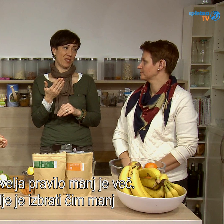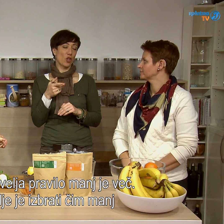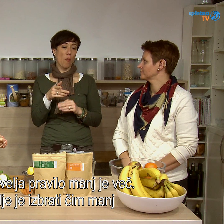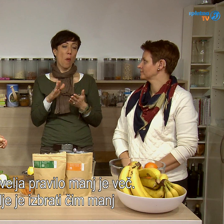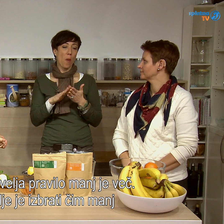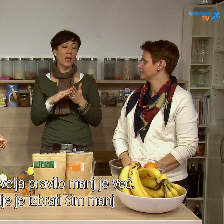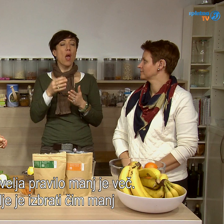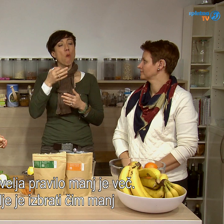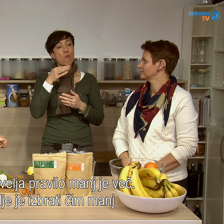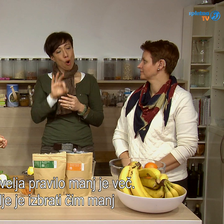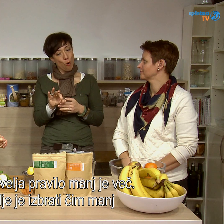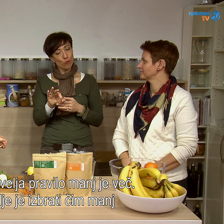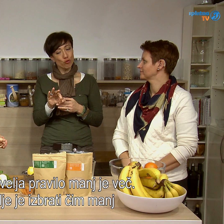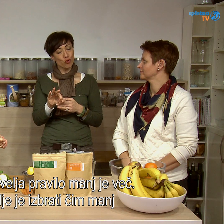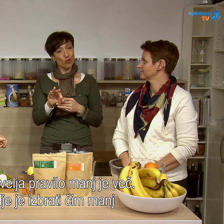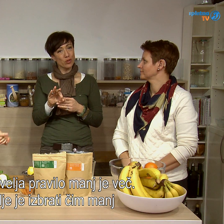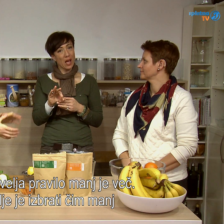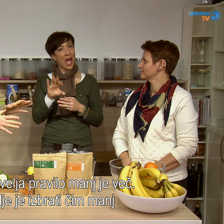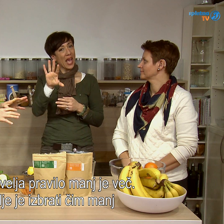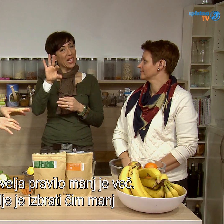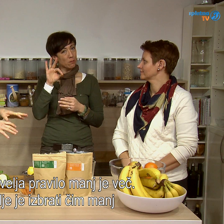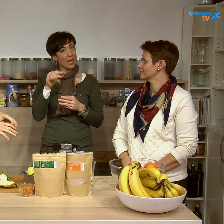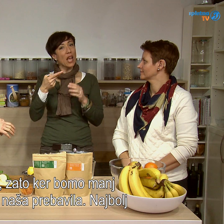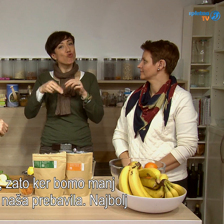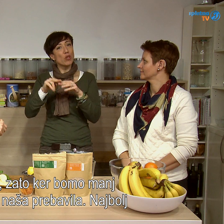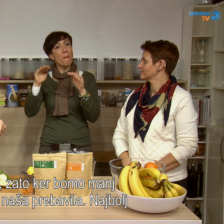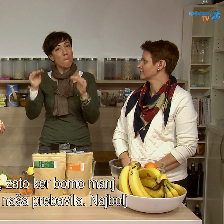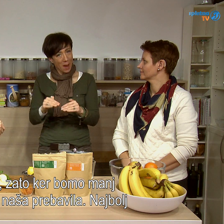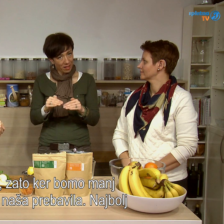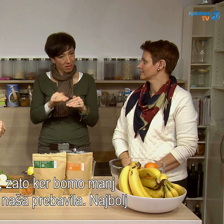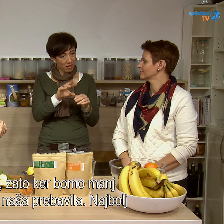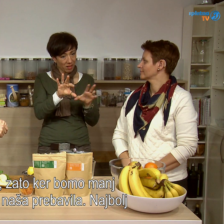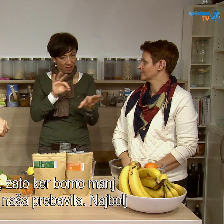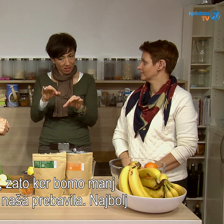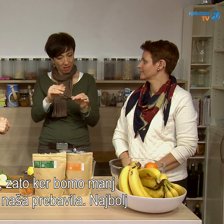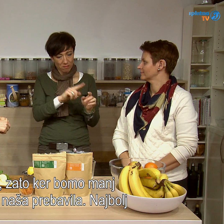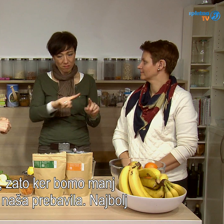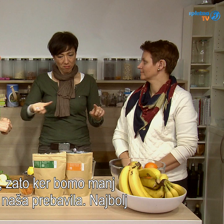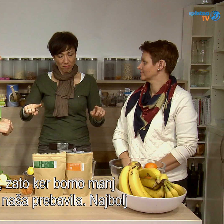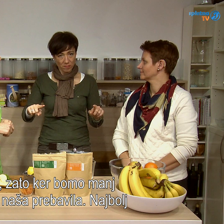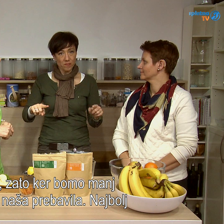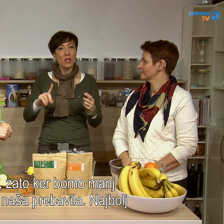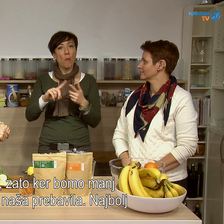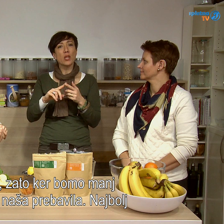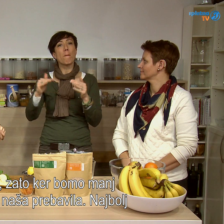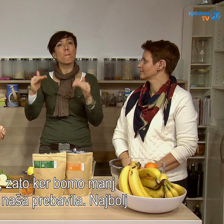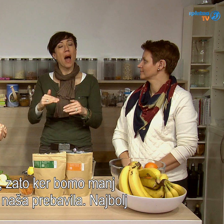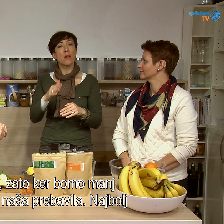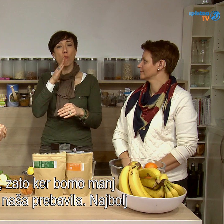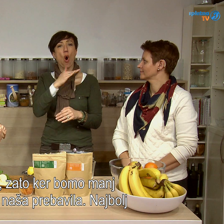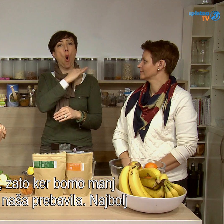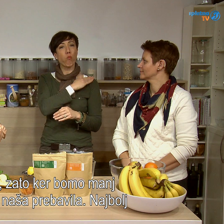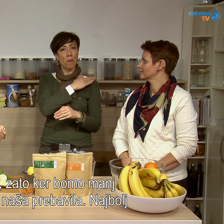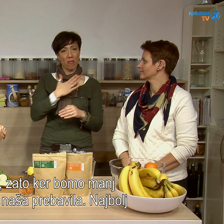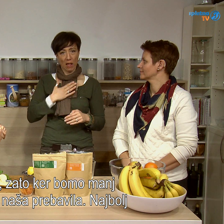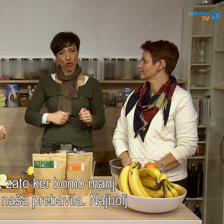Torej, bolje je izbrati čim manj sestavin, zato ker bomo manj obremenili